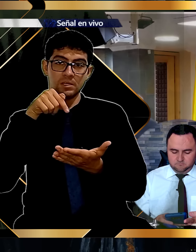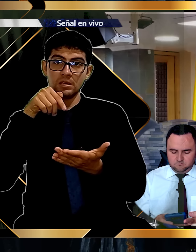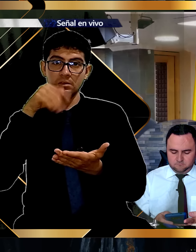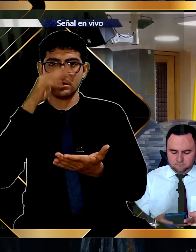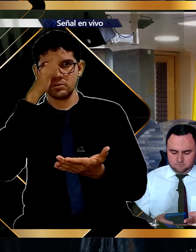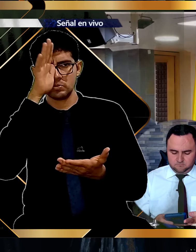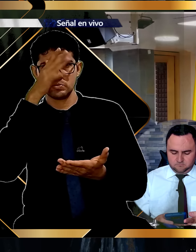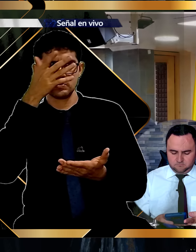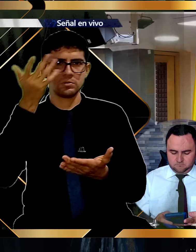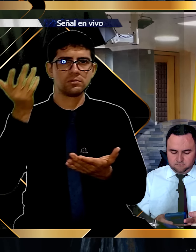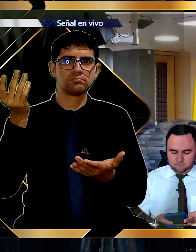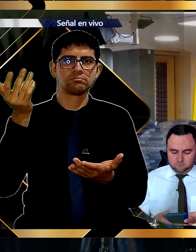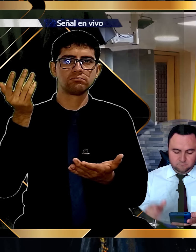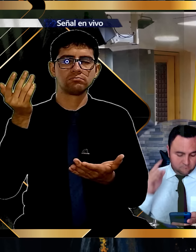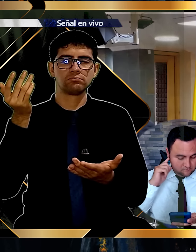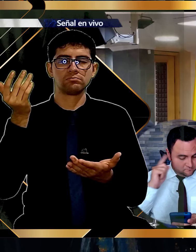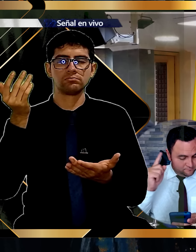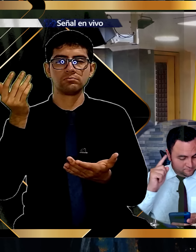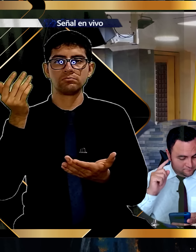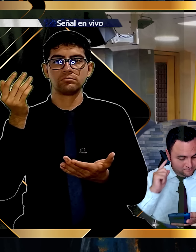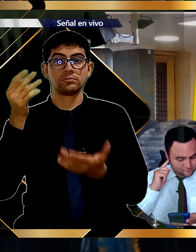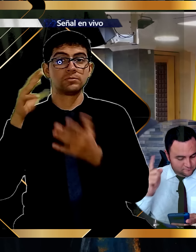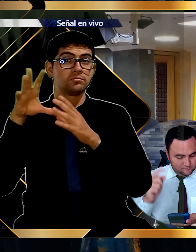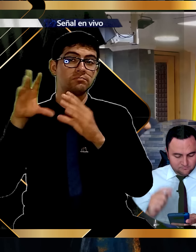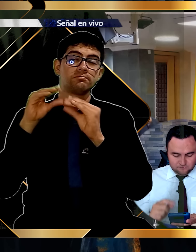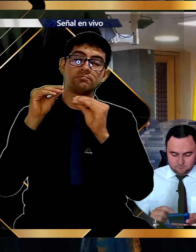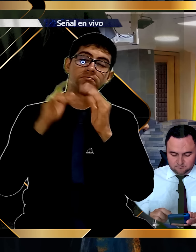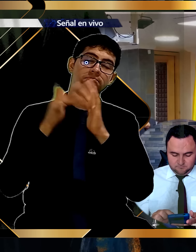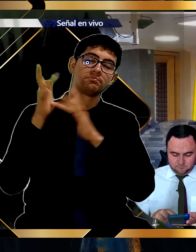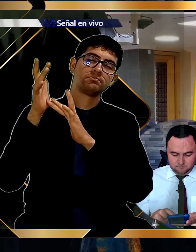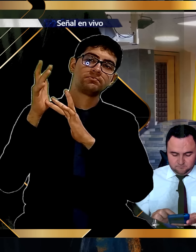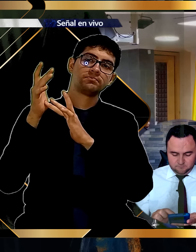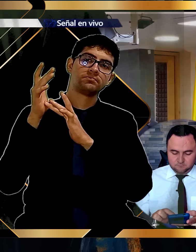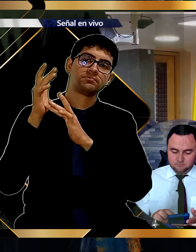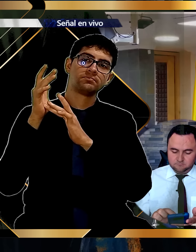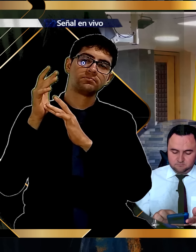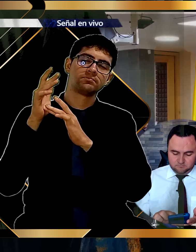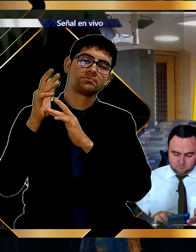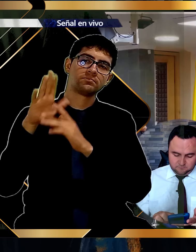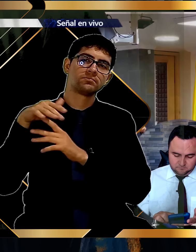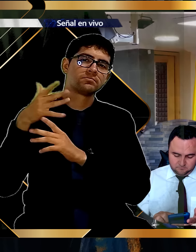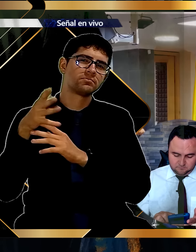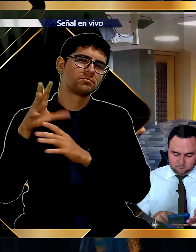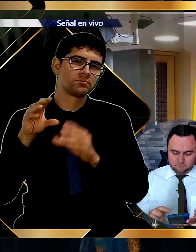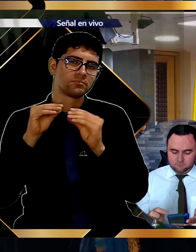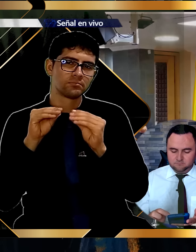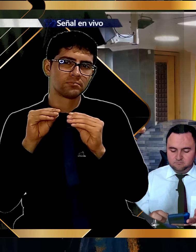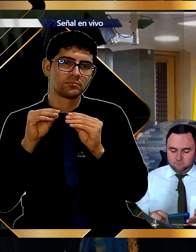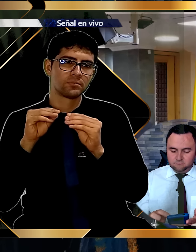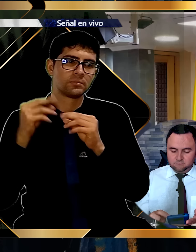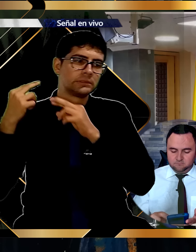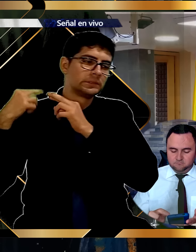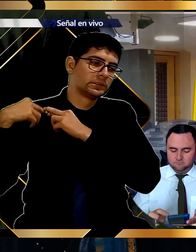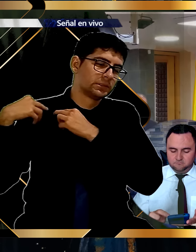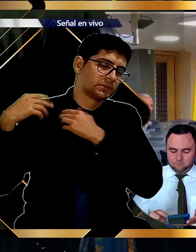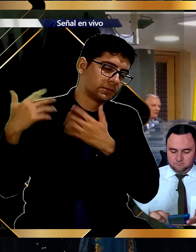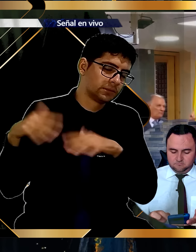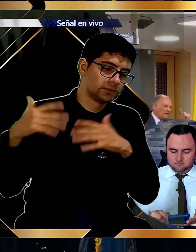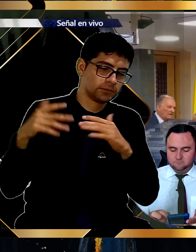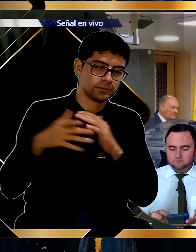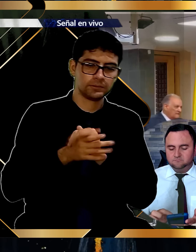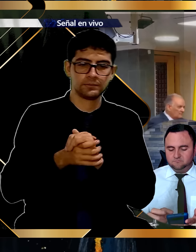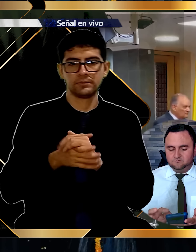es decir, si no aceptan al Mesías, y lo van a hacer bajo una presión de tribulación nunca antes vista. Pero